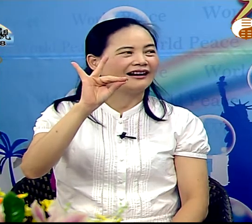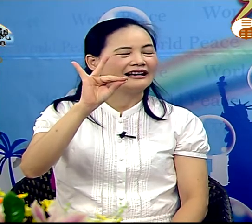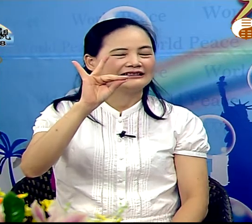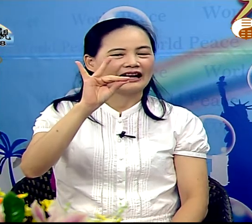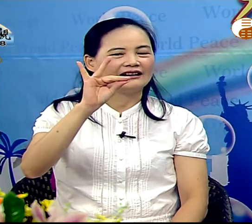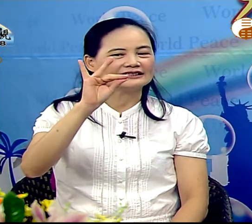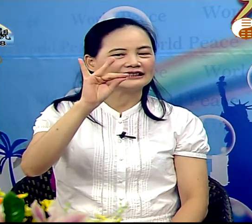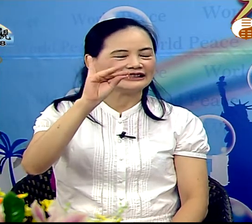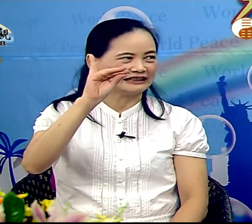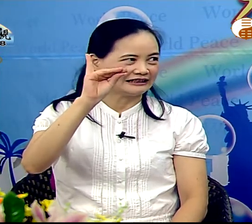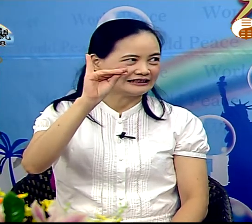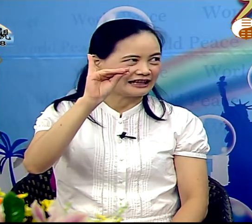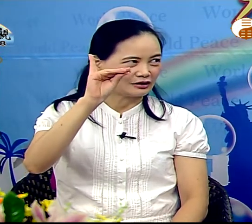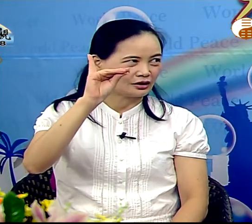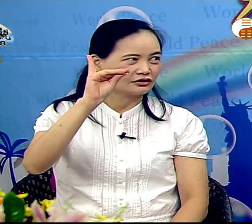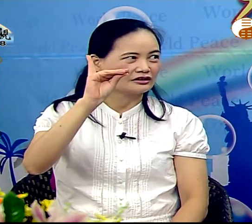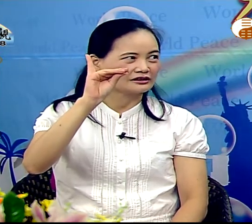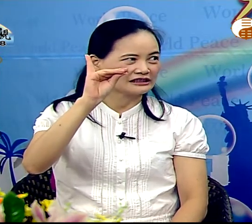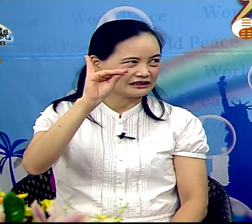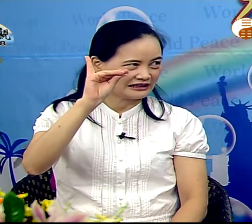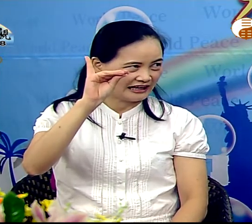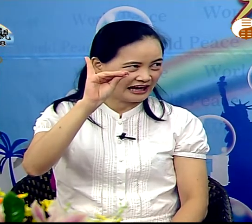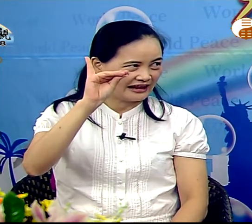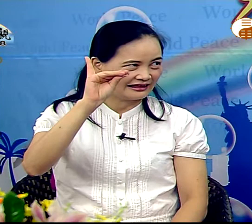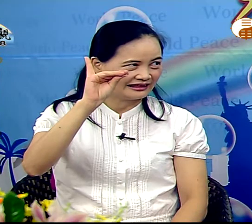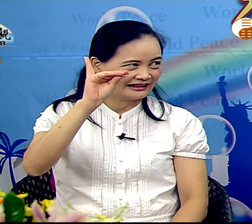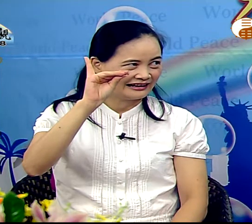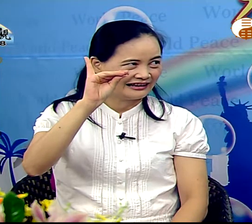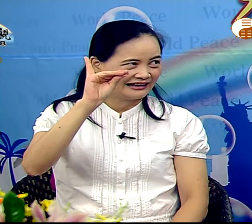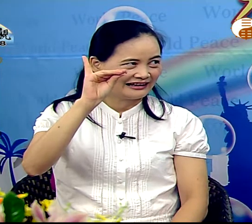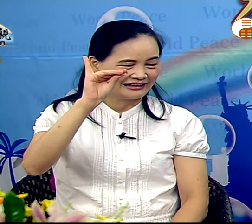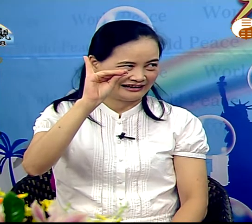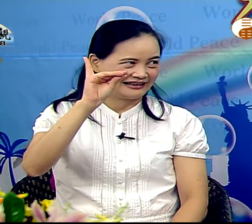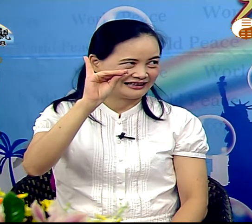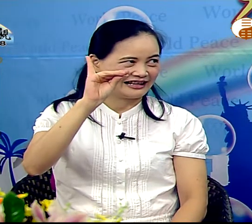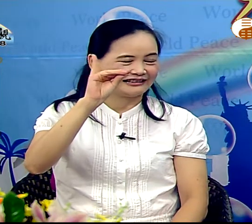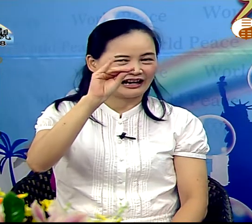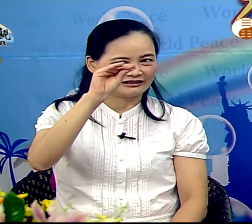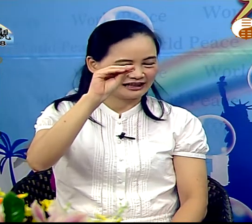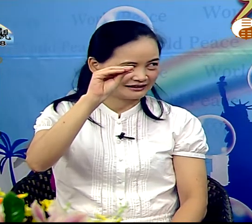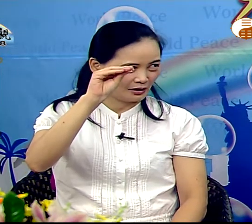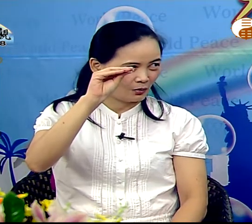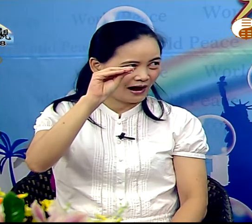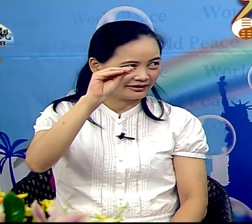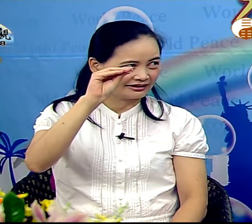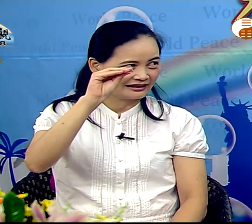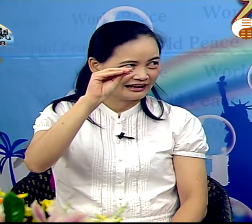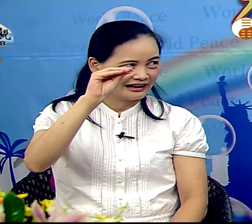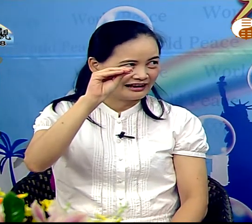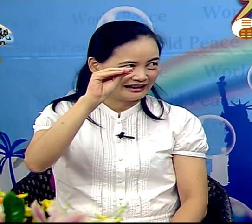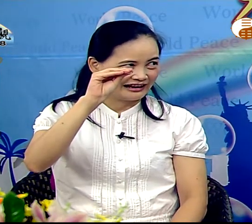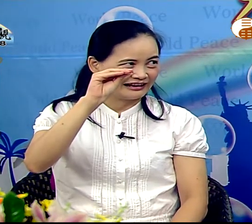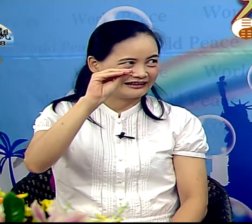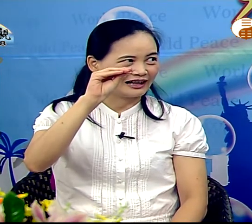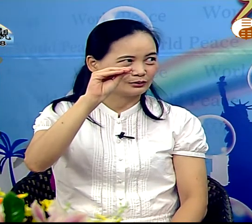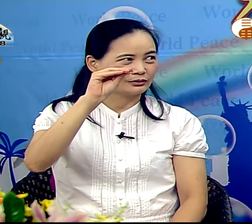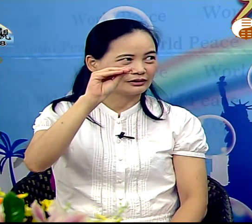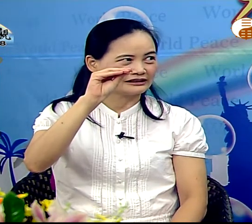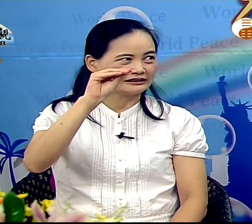是， 然后这里呢，三个圈圈就是千。啊，千，然后这样叫万，哦哦，嘿，那如果是